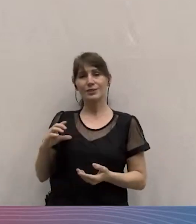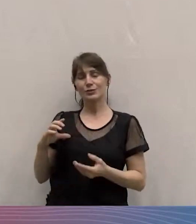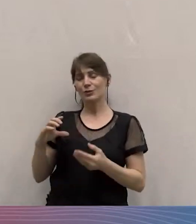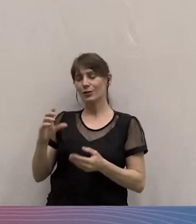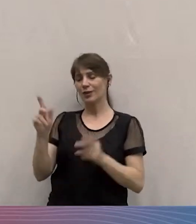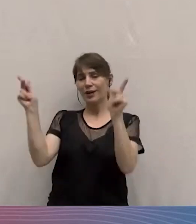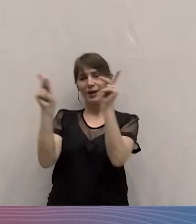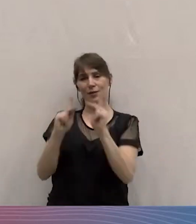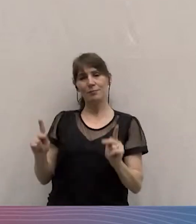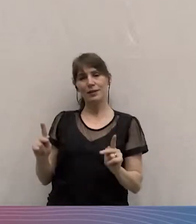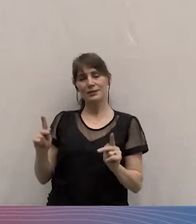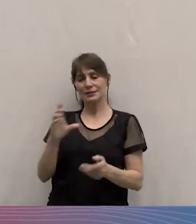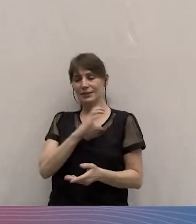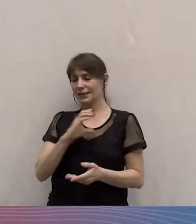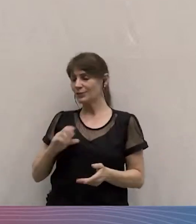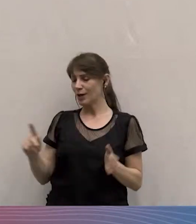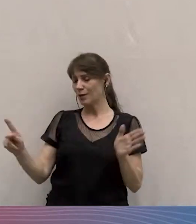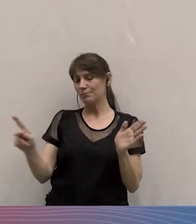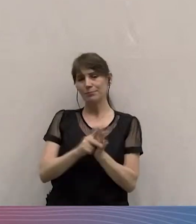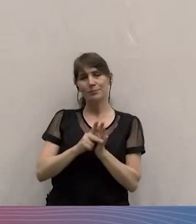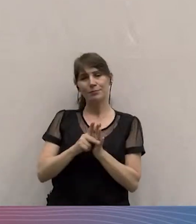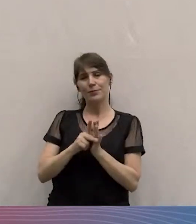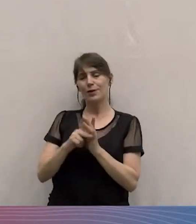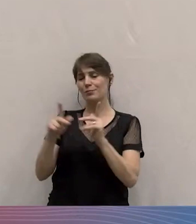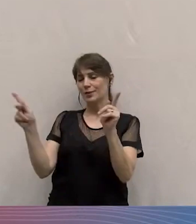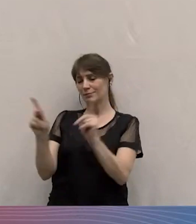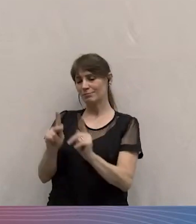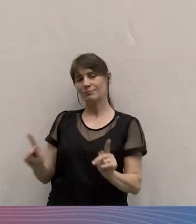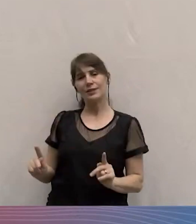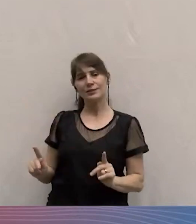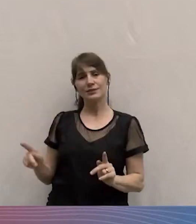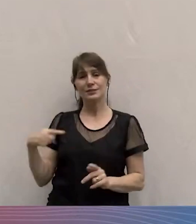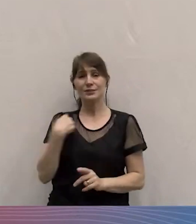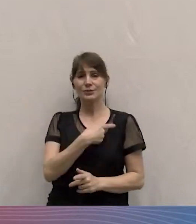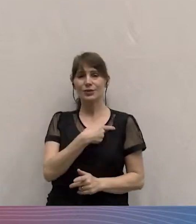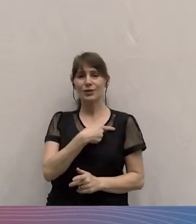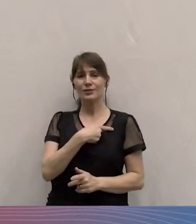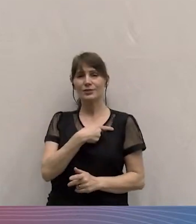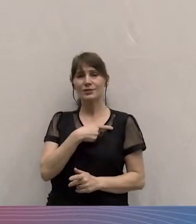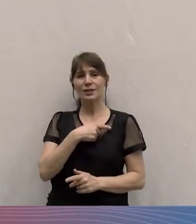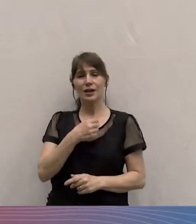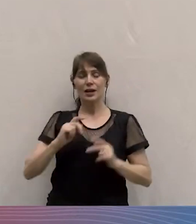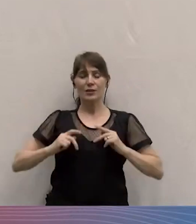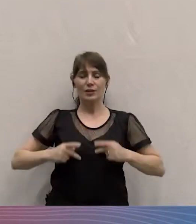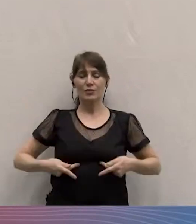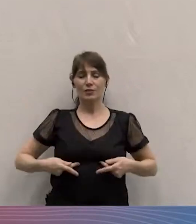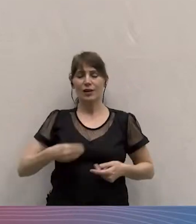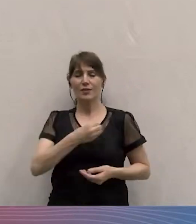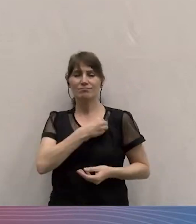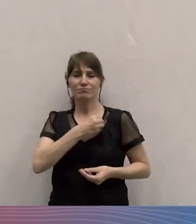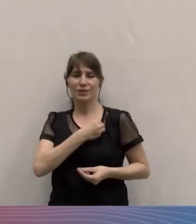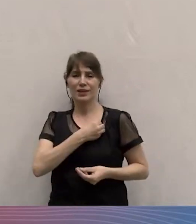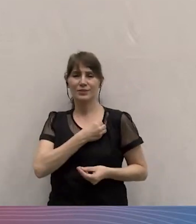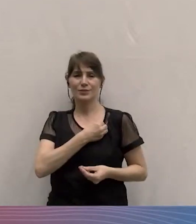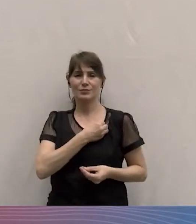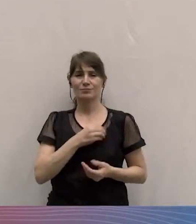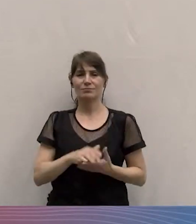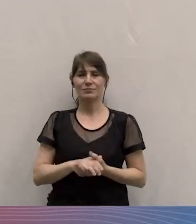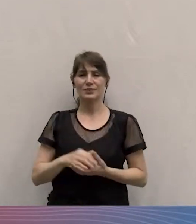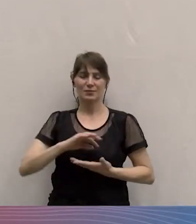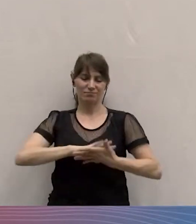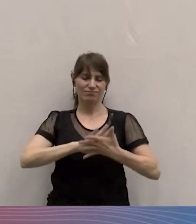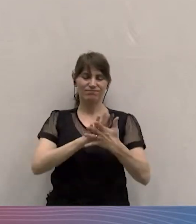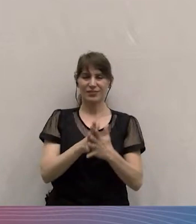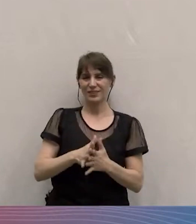porque Cristo é a paz. Quando nos despimos do velho homem, com as obras da carne que